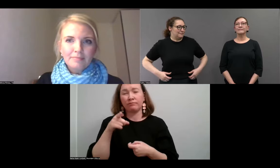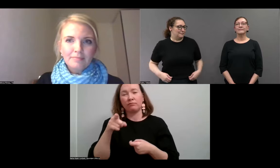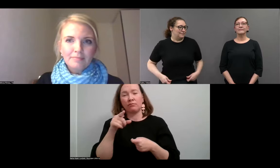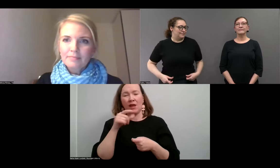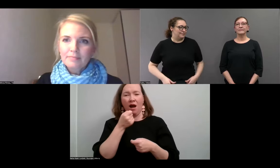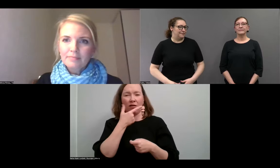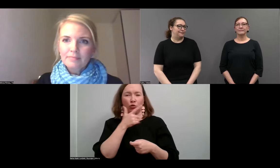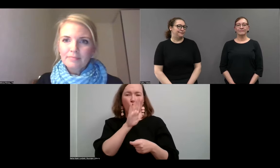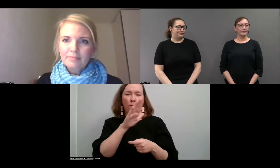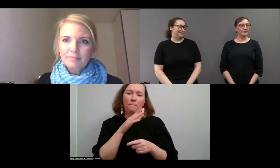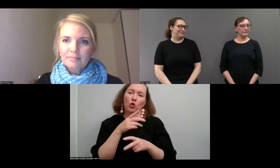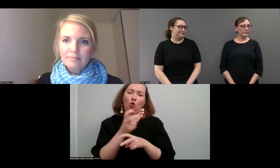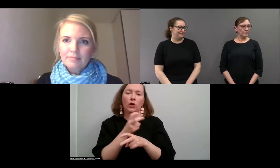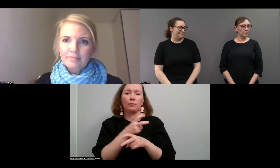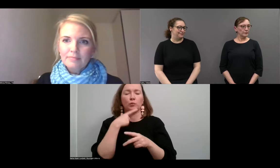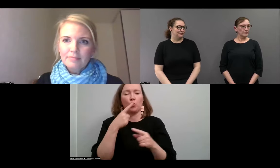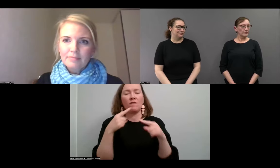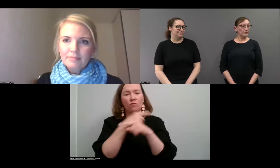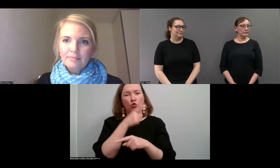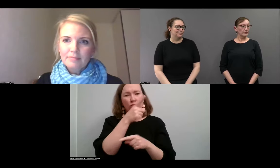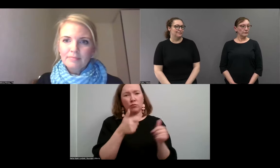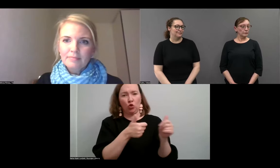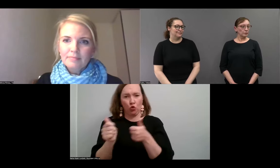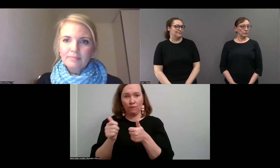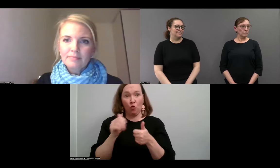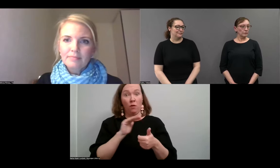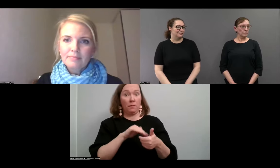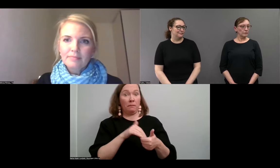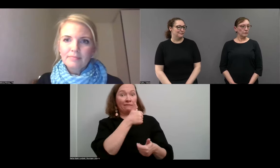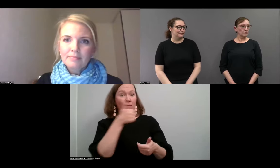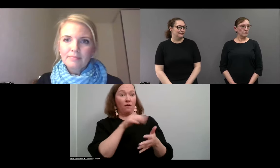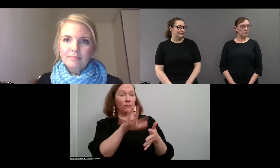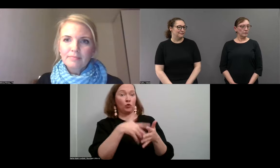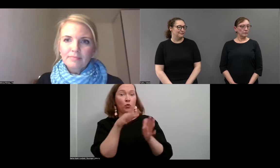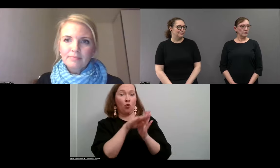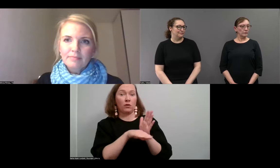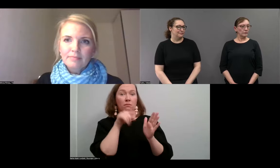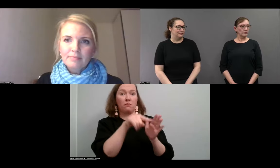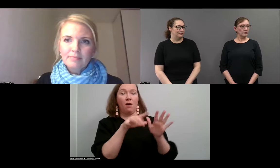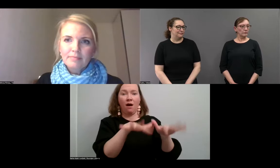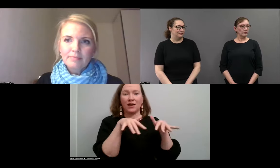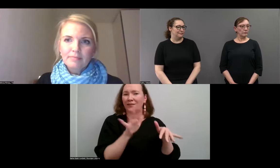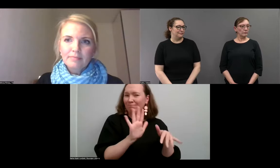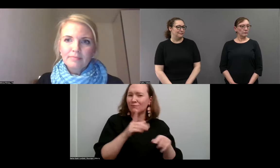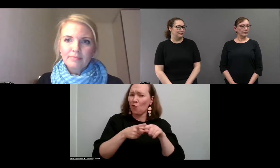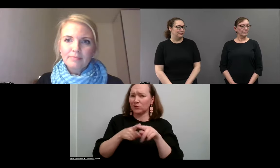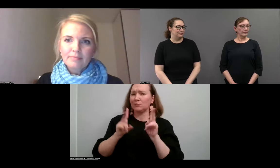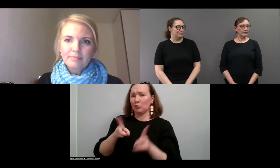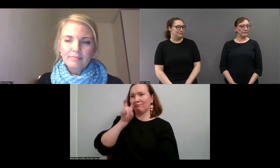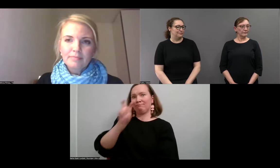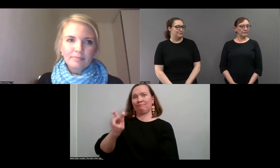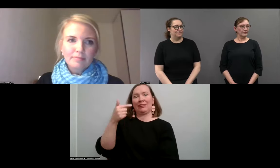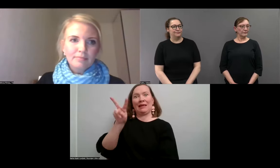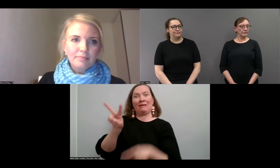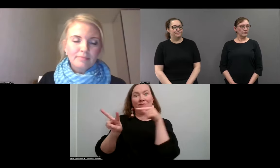Ensimmäinen kommentti liittyi Artun kokemuspuheenvuoroon, jossa hän toivoi, että ei